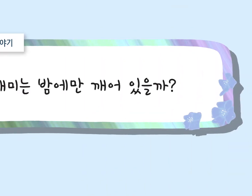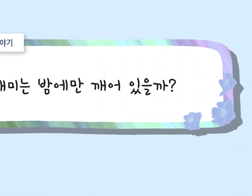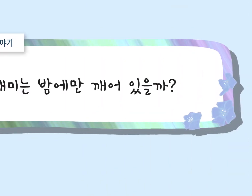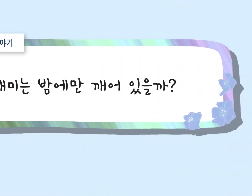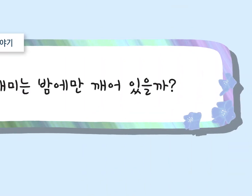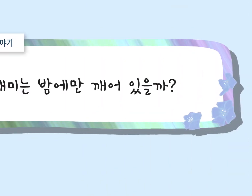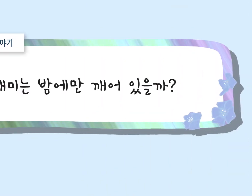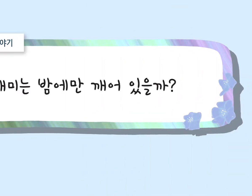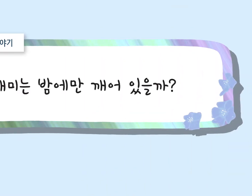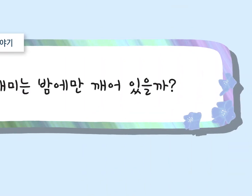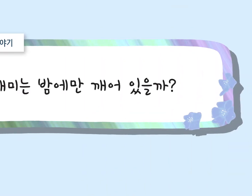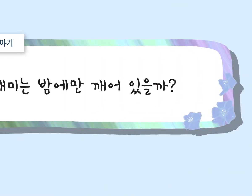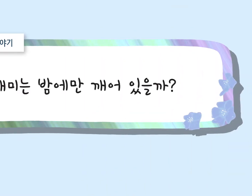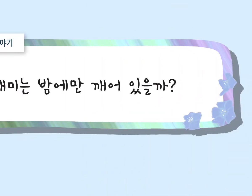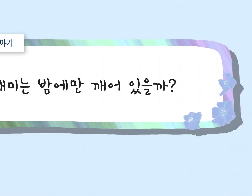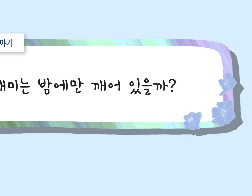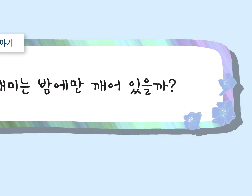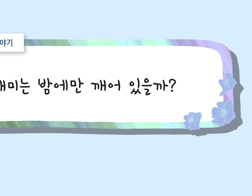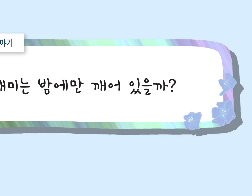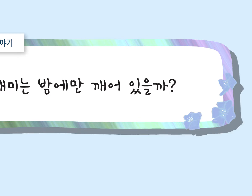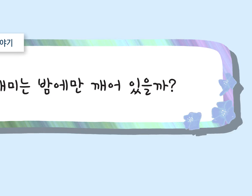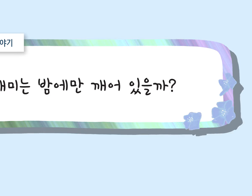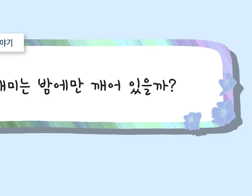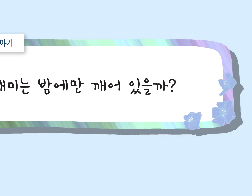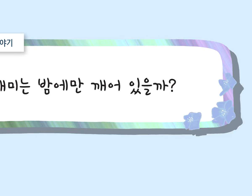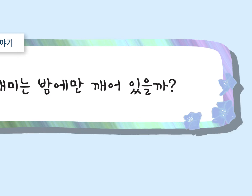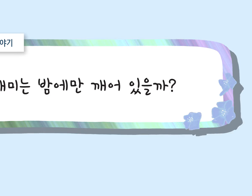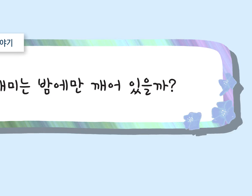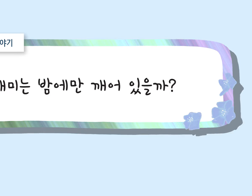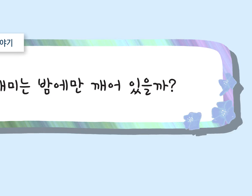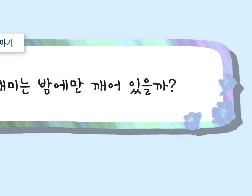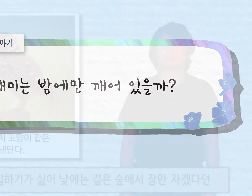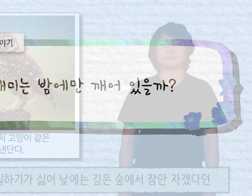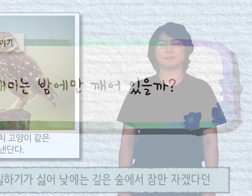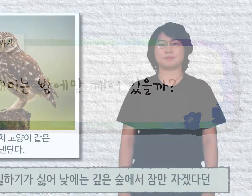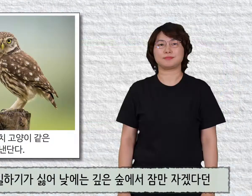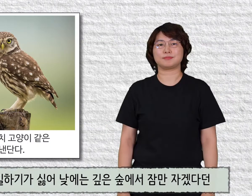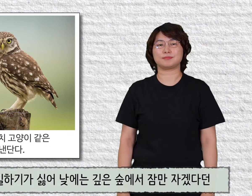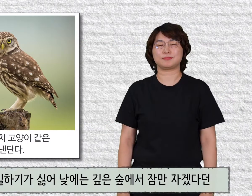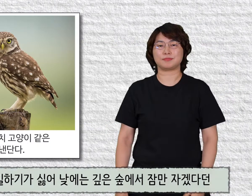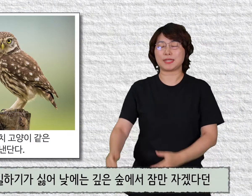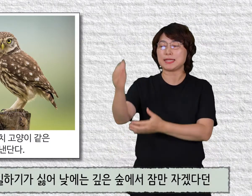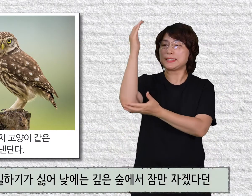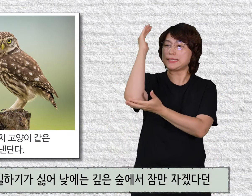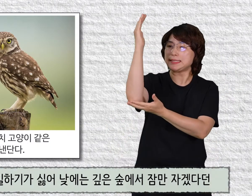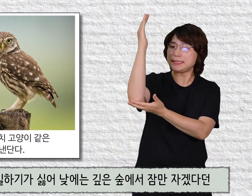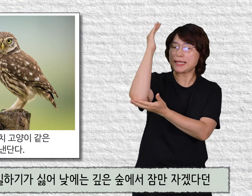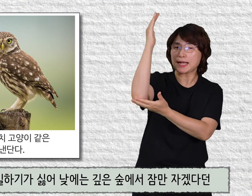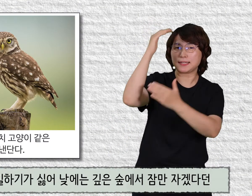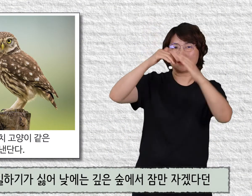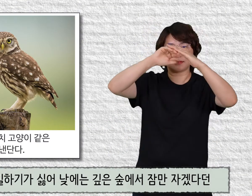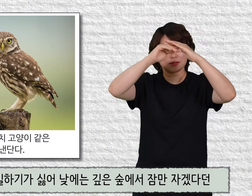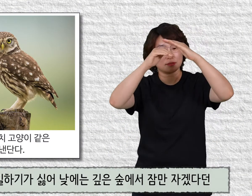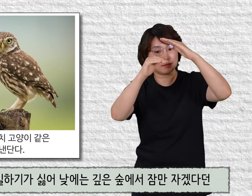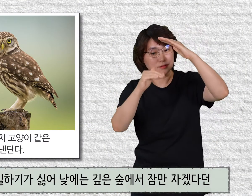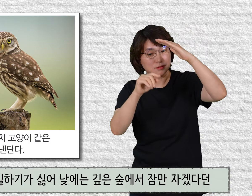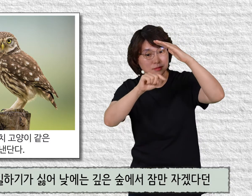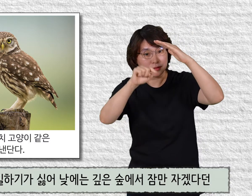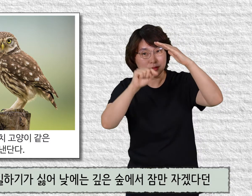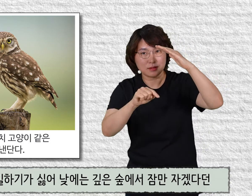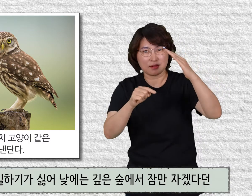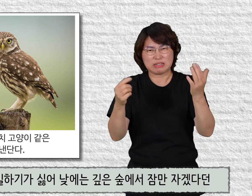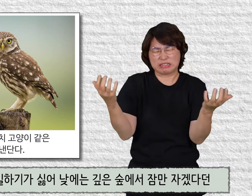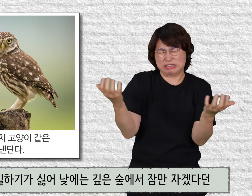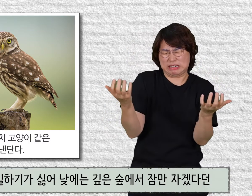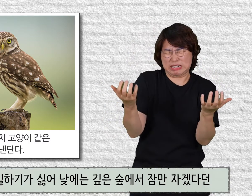올빼미는 밤에만 깨어 있을까? 이야기 속에서